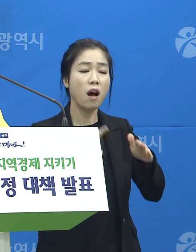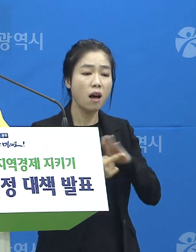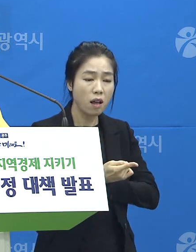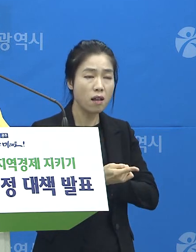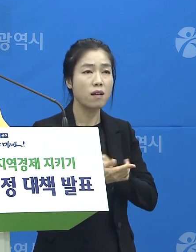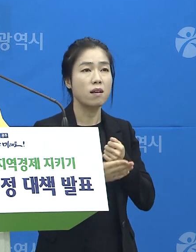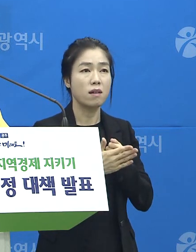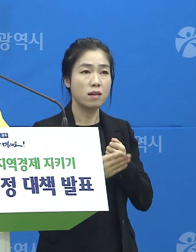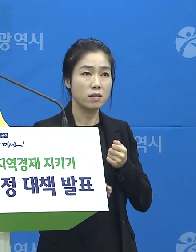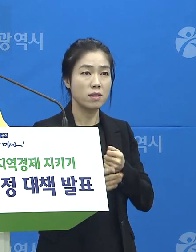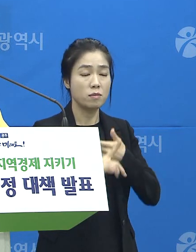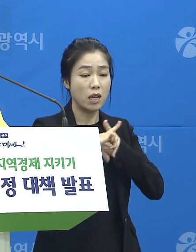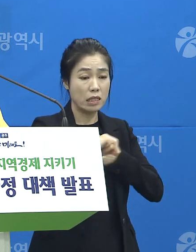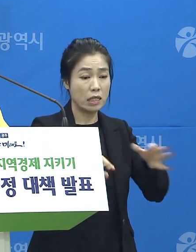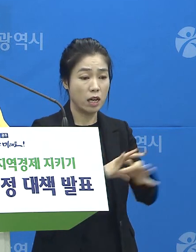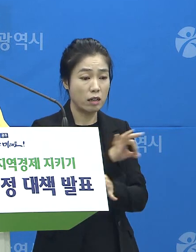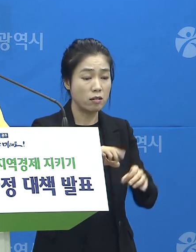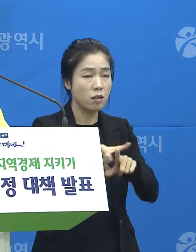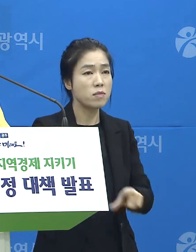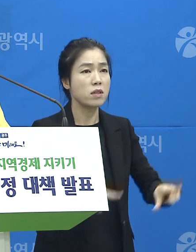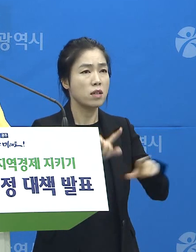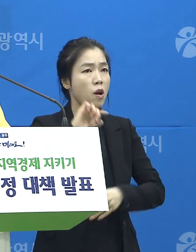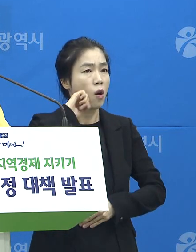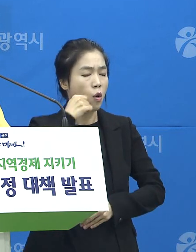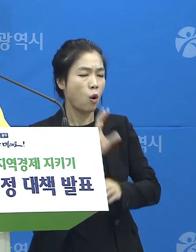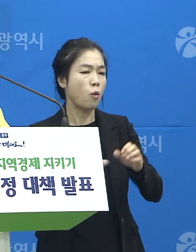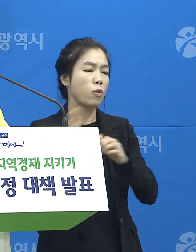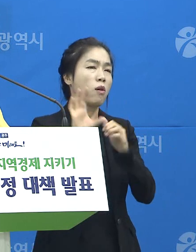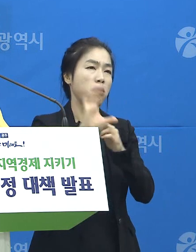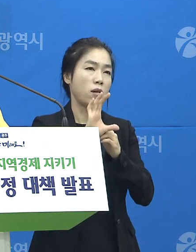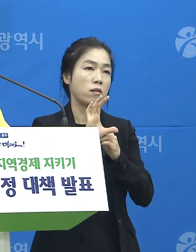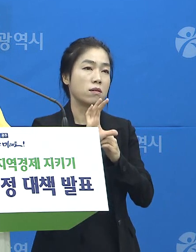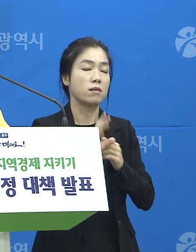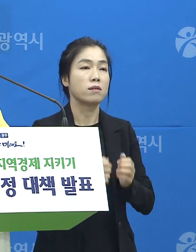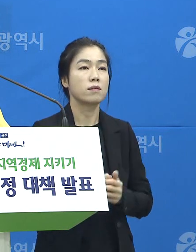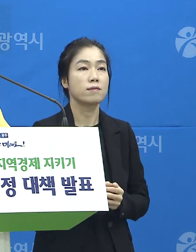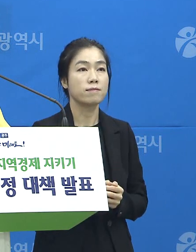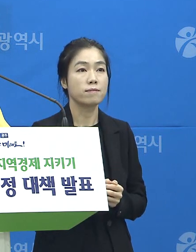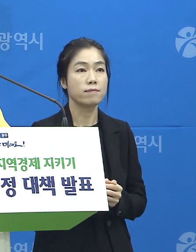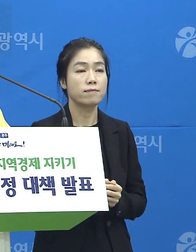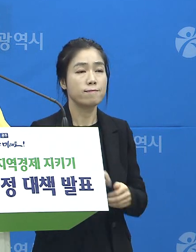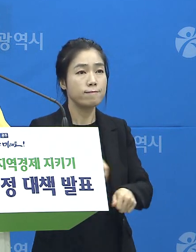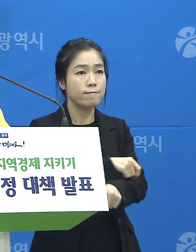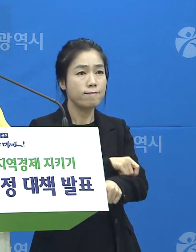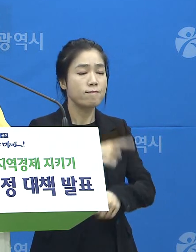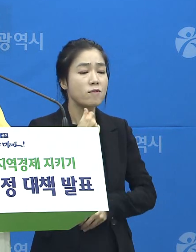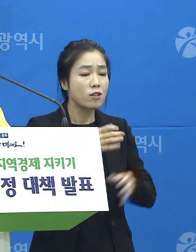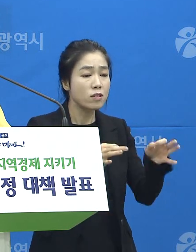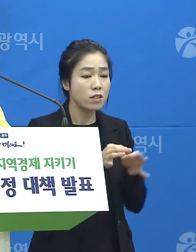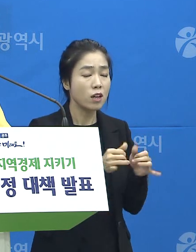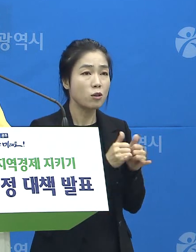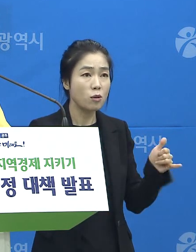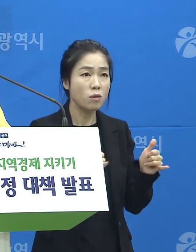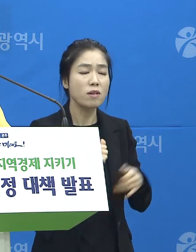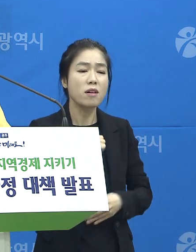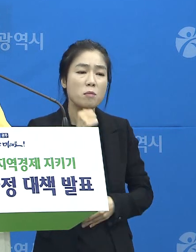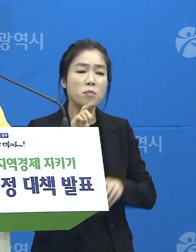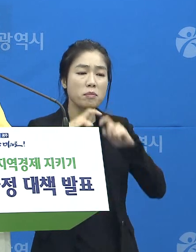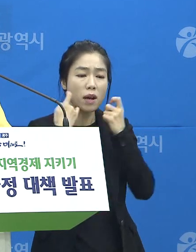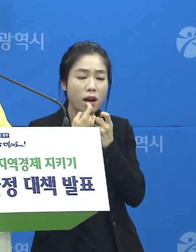시행되면서 지역경제와 민생의 어려움이 가중되고 있습니다. 특히 소상공인과